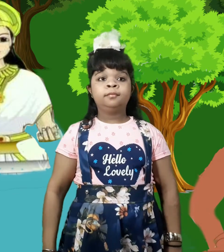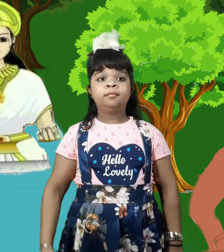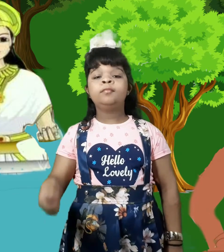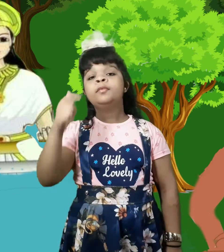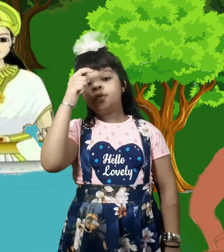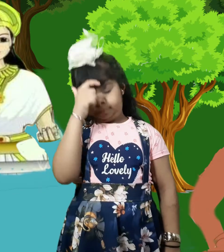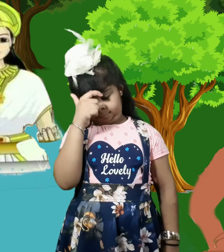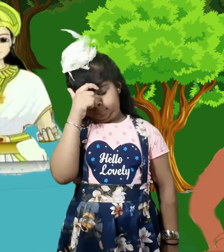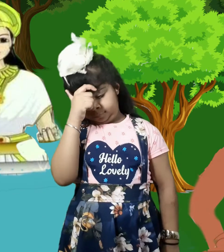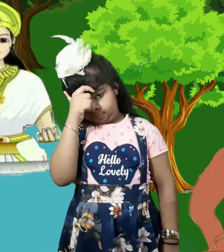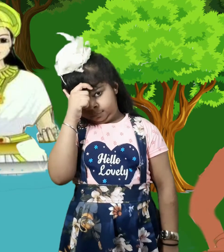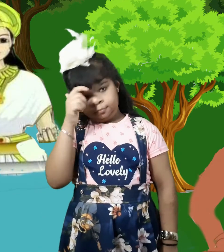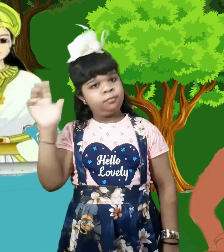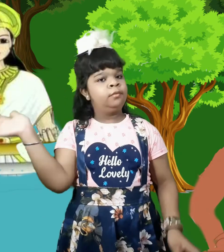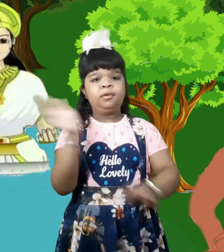परेशान मत हो,